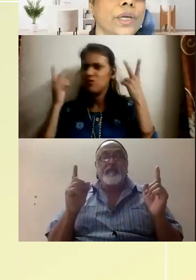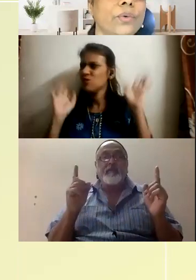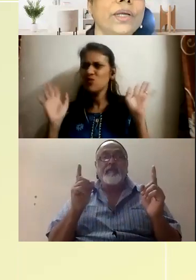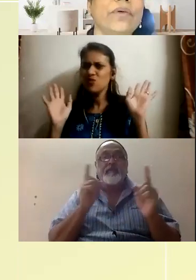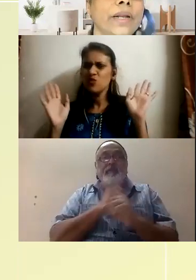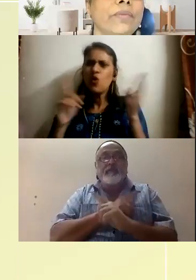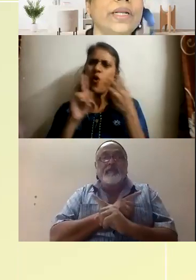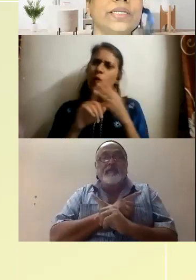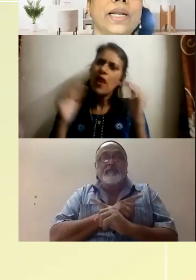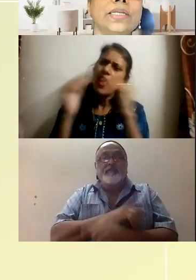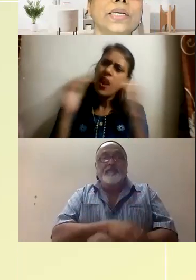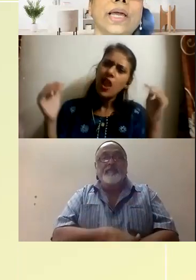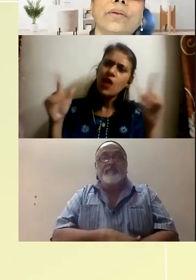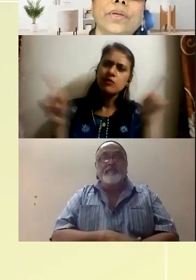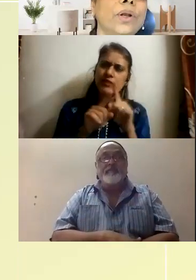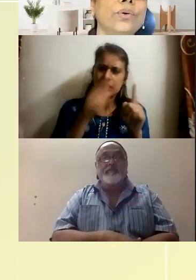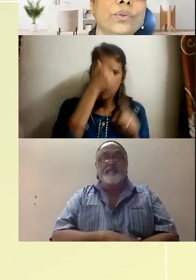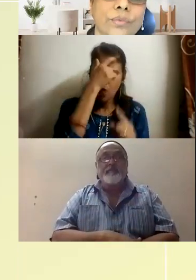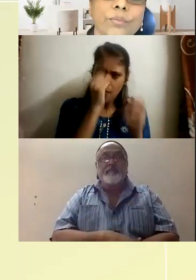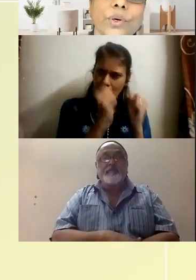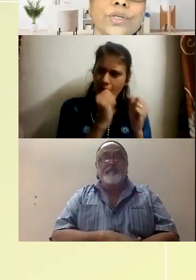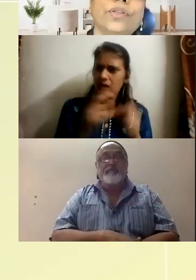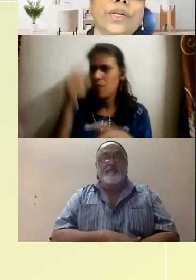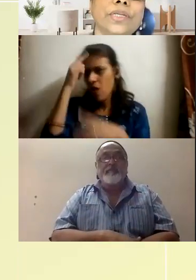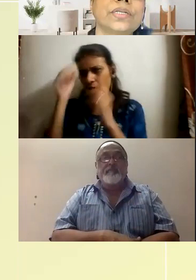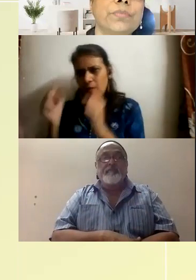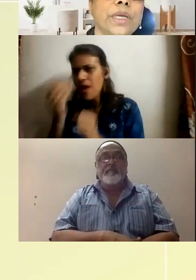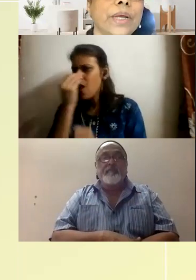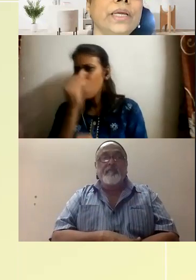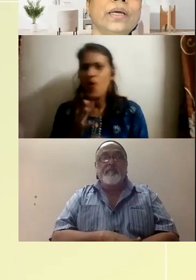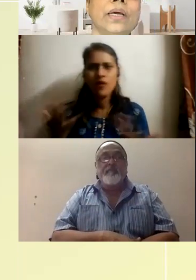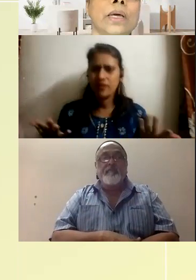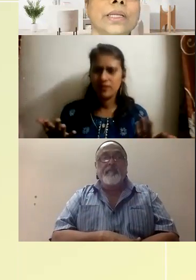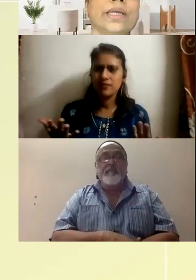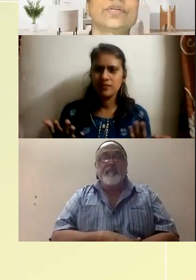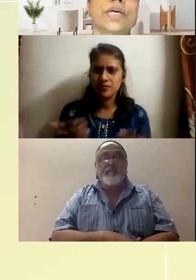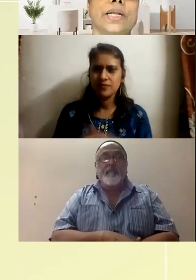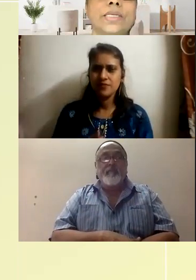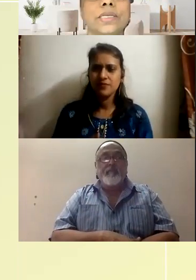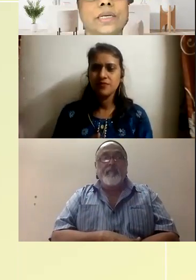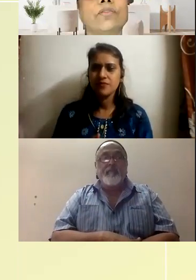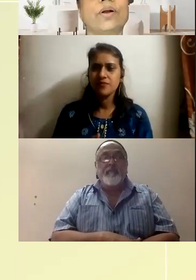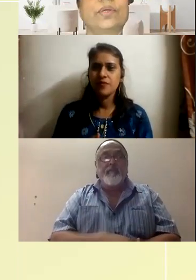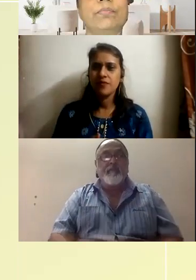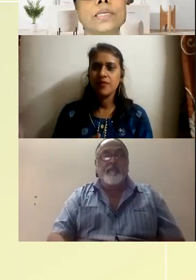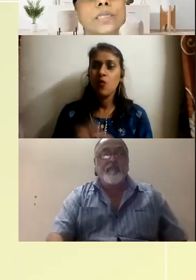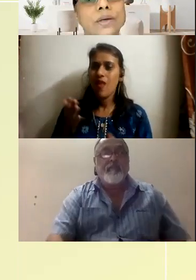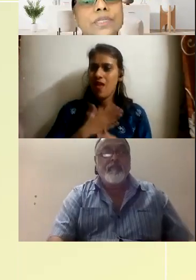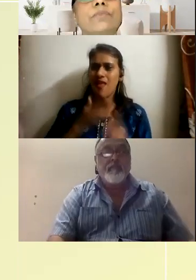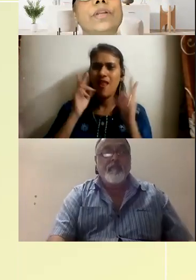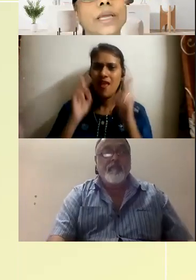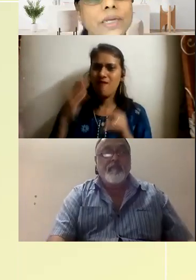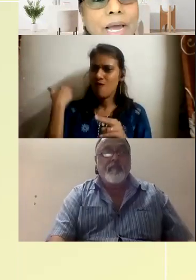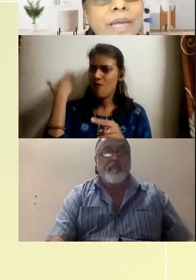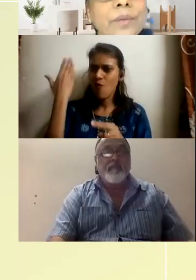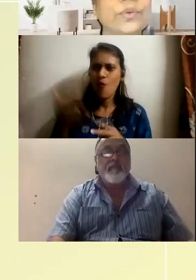also equally very very challenging, and we all know most of the reasons being many things which are existing from the past, which